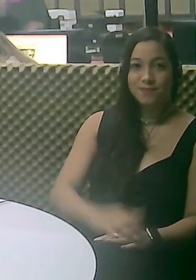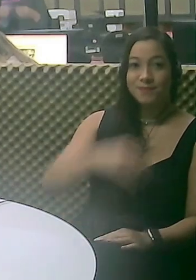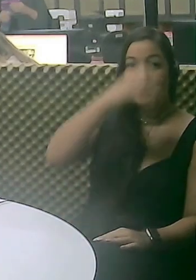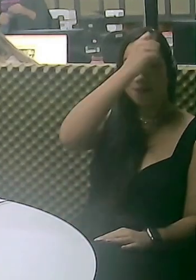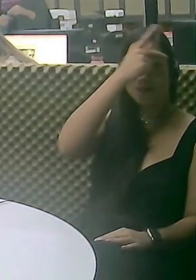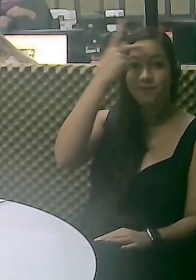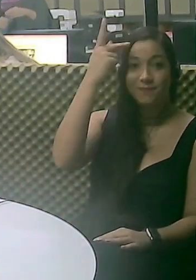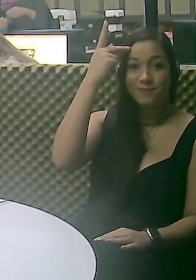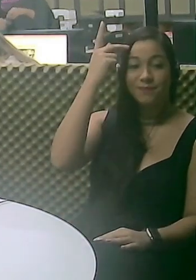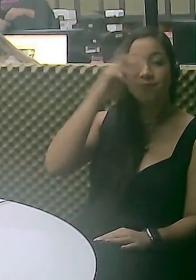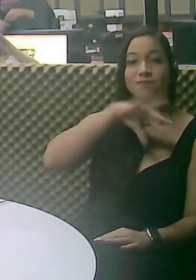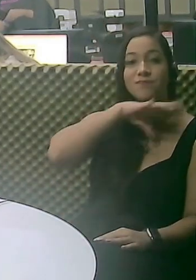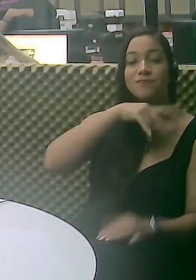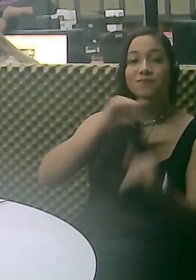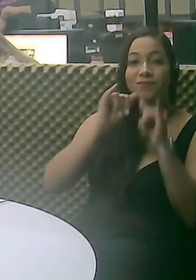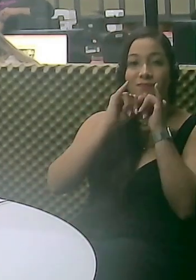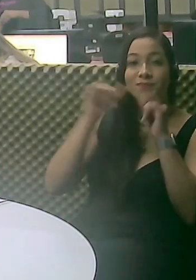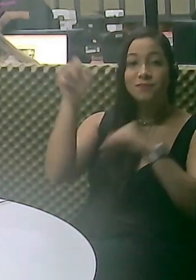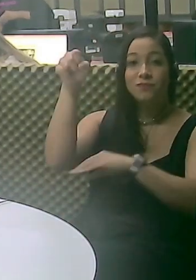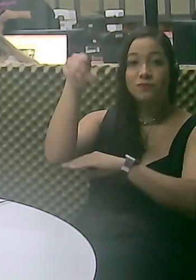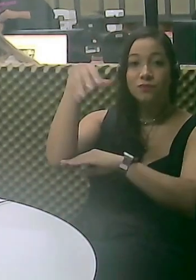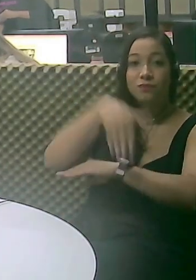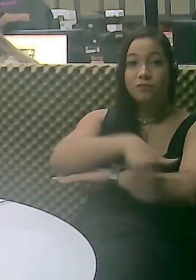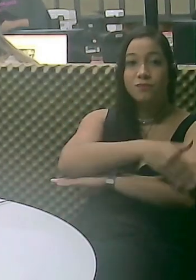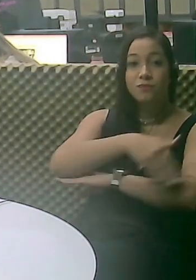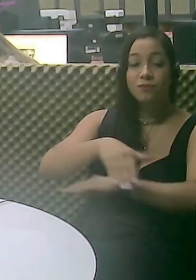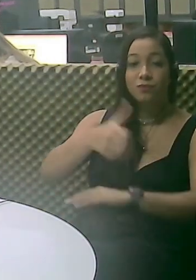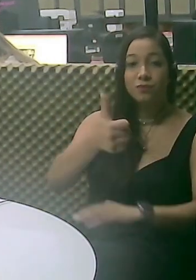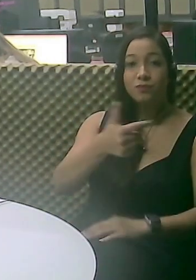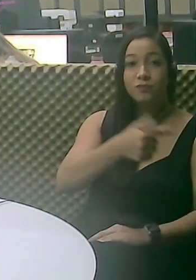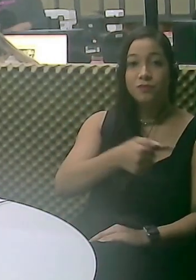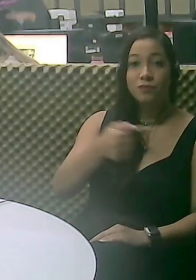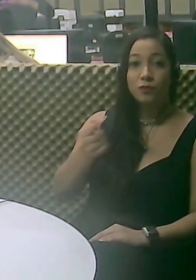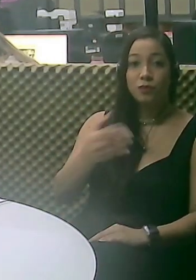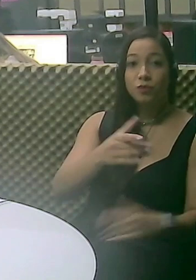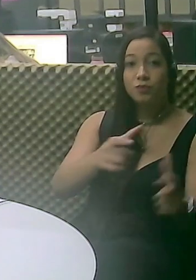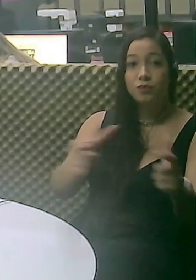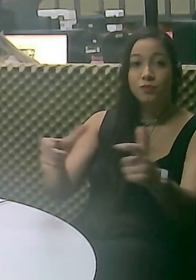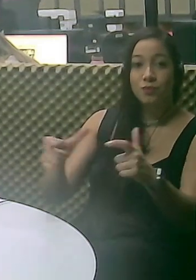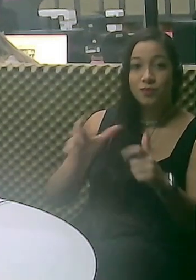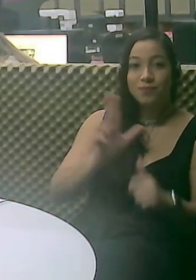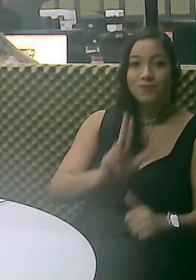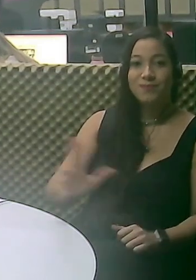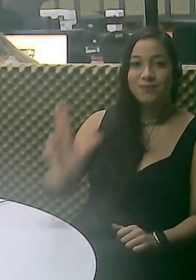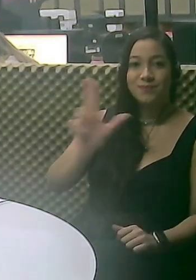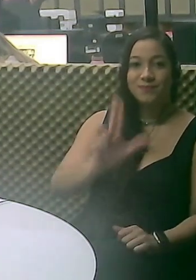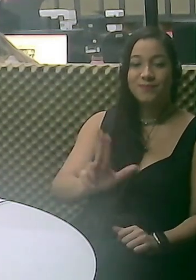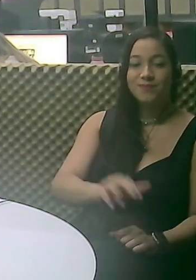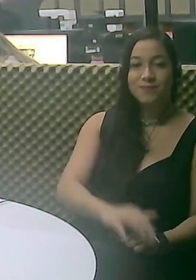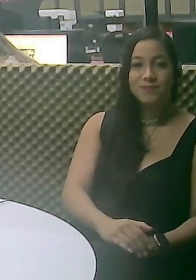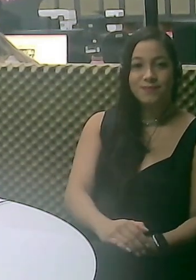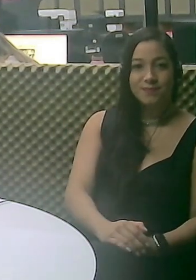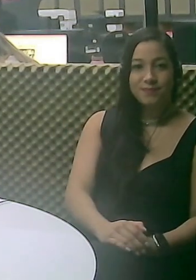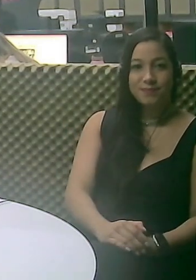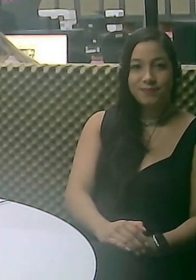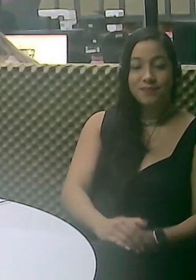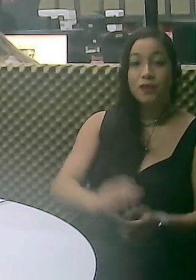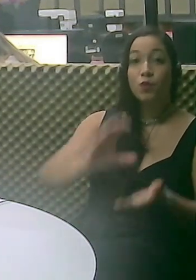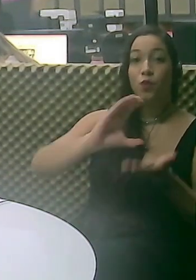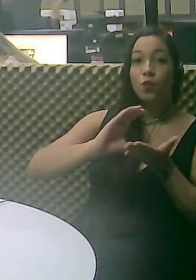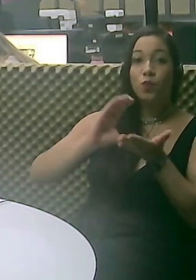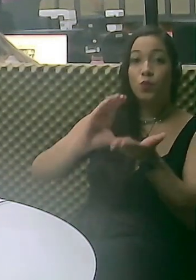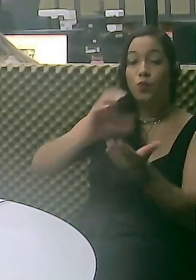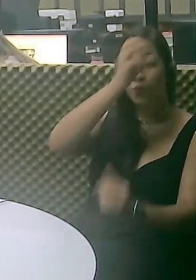Prefeito anuncia expansão da iluminação pública para 177 novos locais de Uberlândia. Investimento